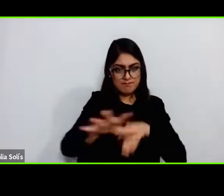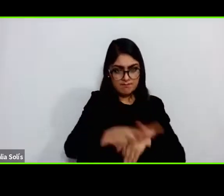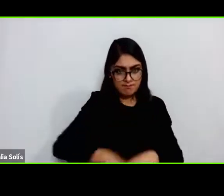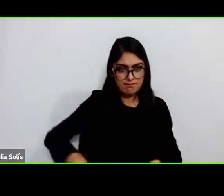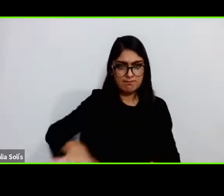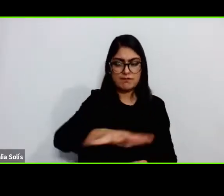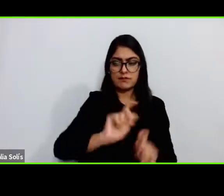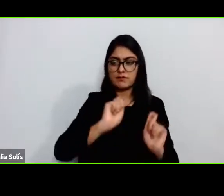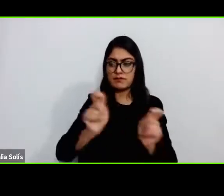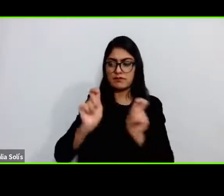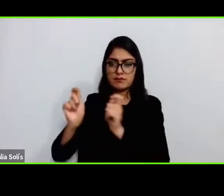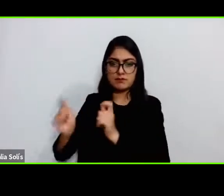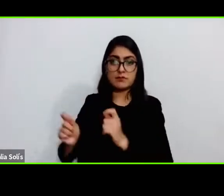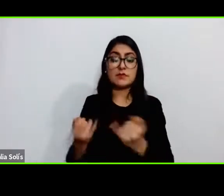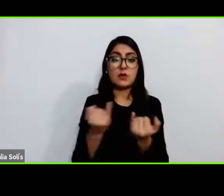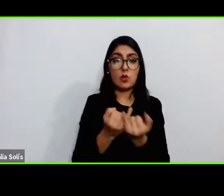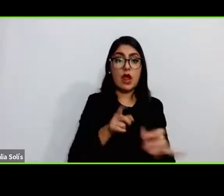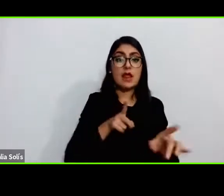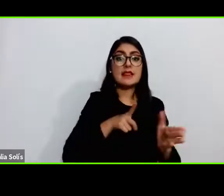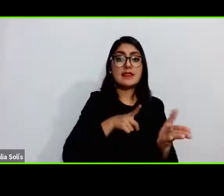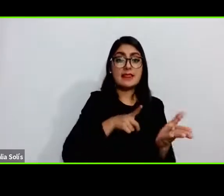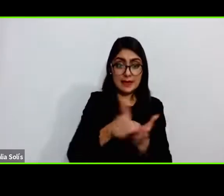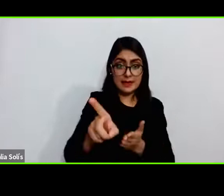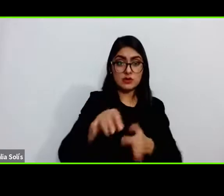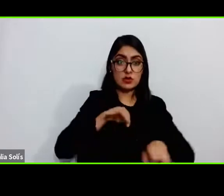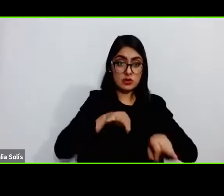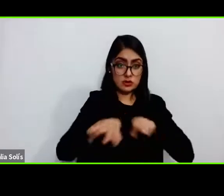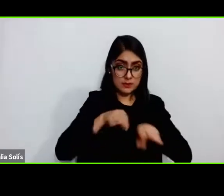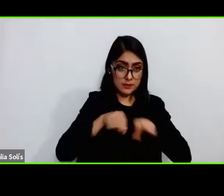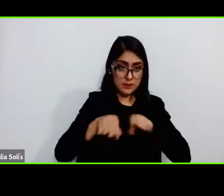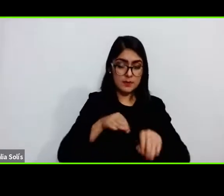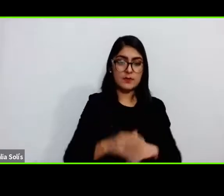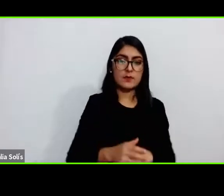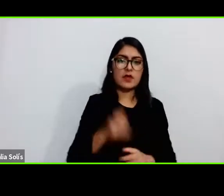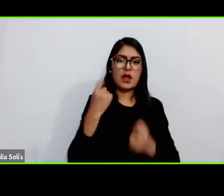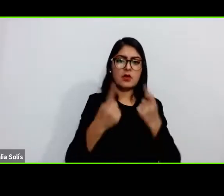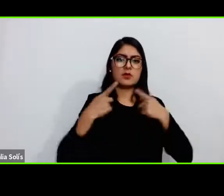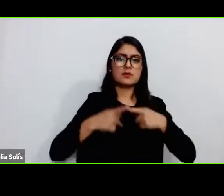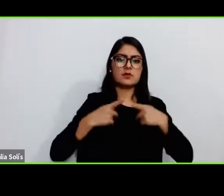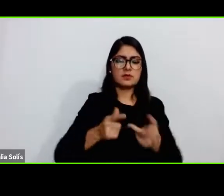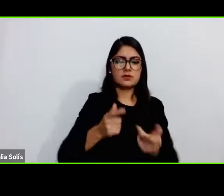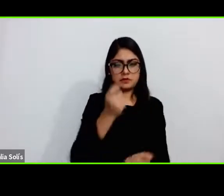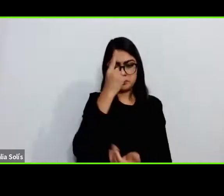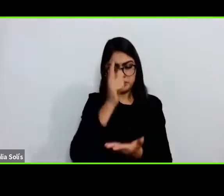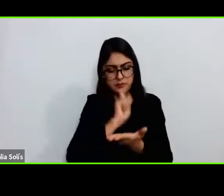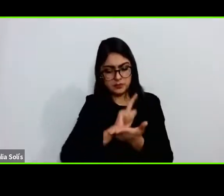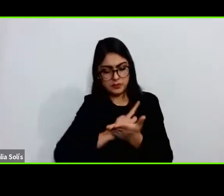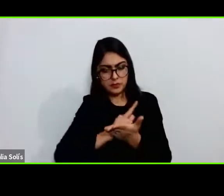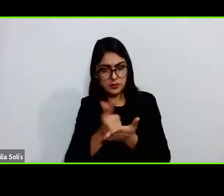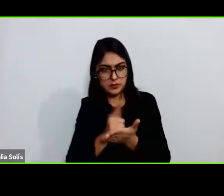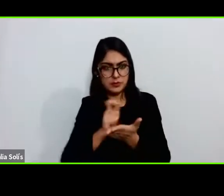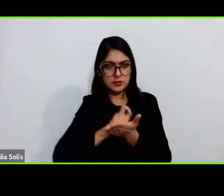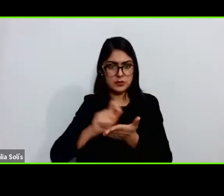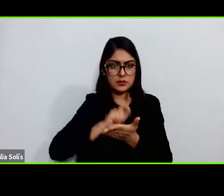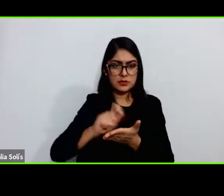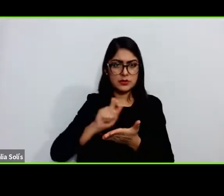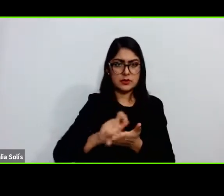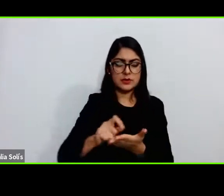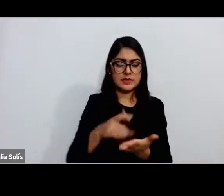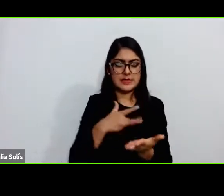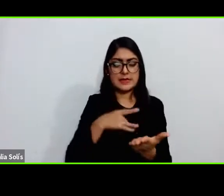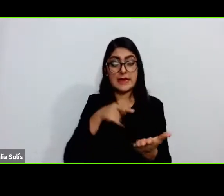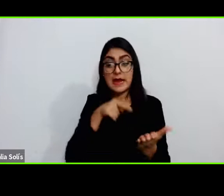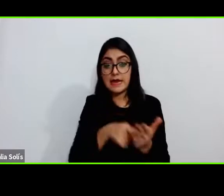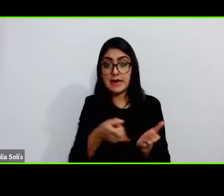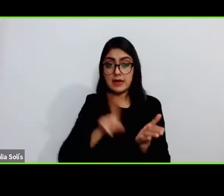Entonces, esto ha llevado a que algunos autores doctrinarios consideren que la Constitución de Mexicana de 1917 tenía